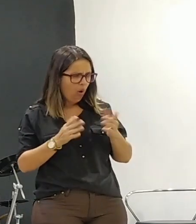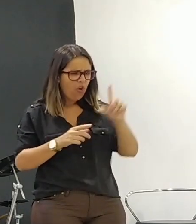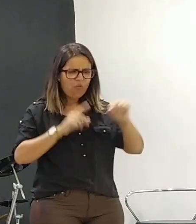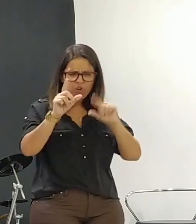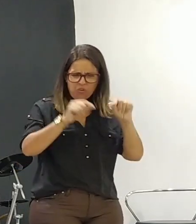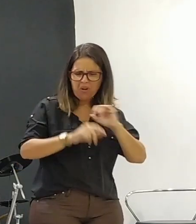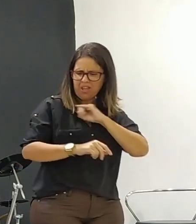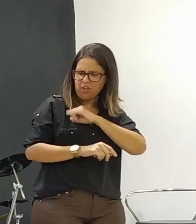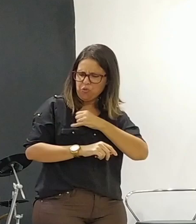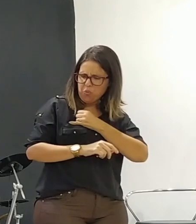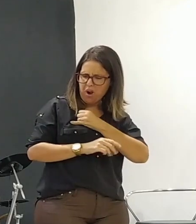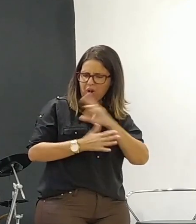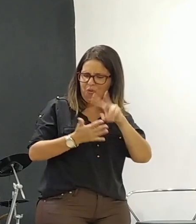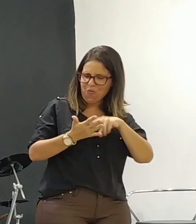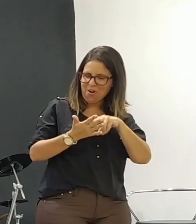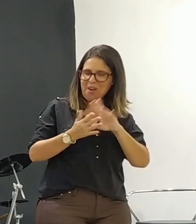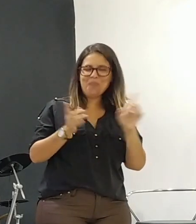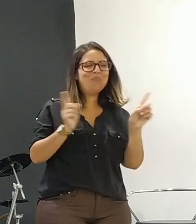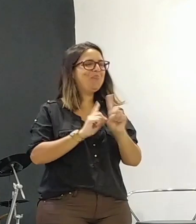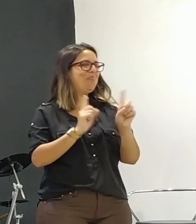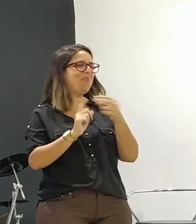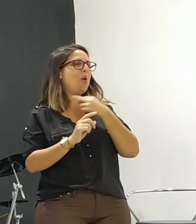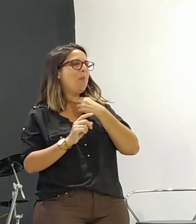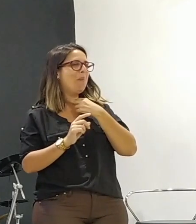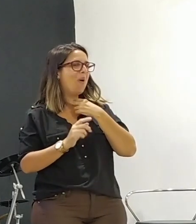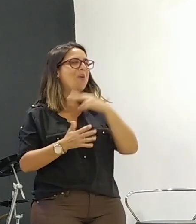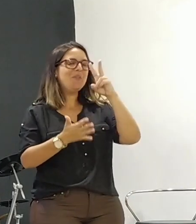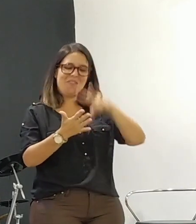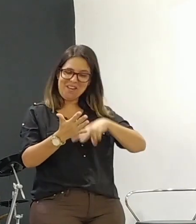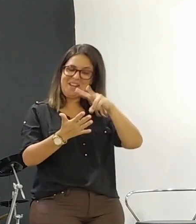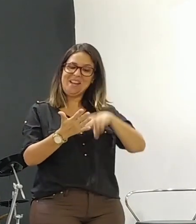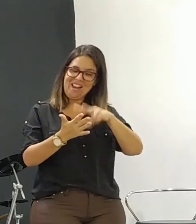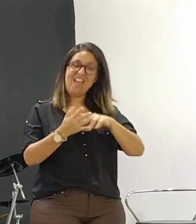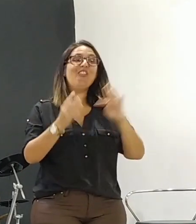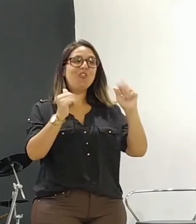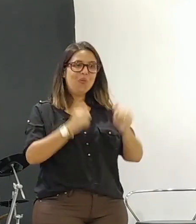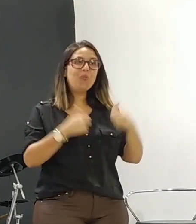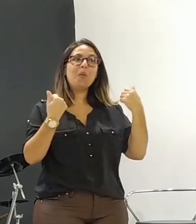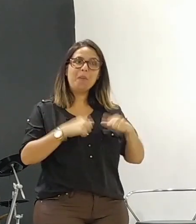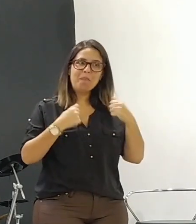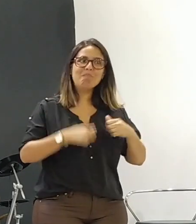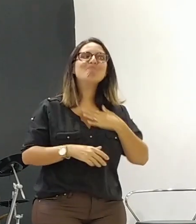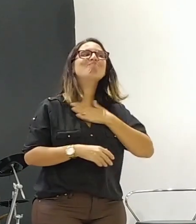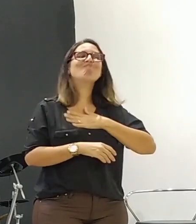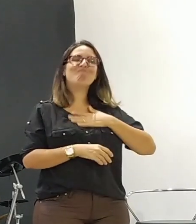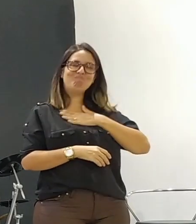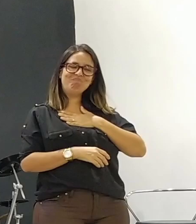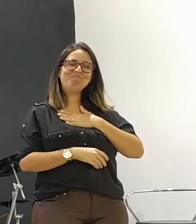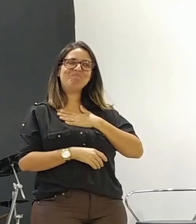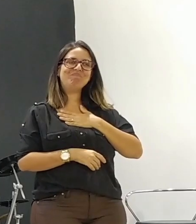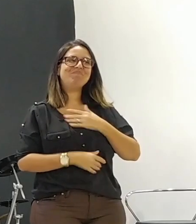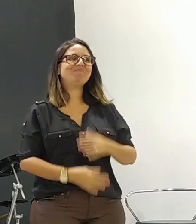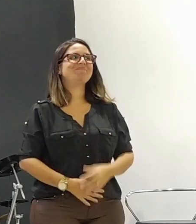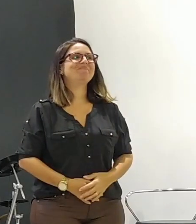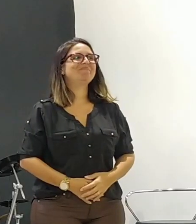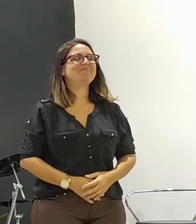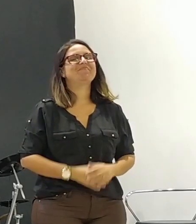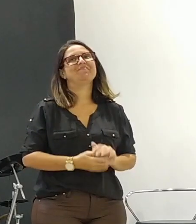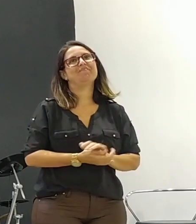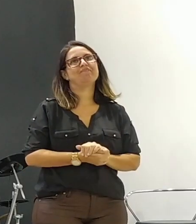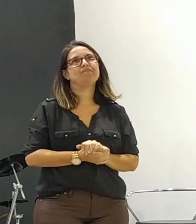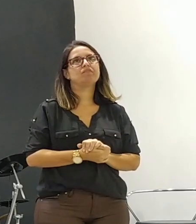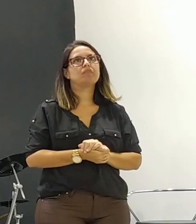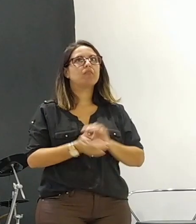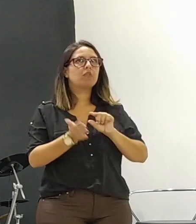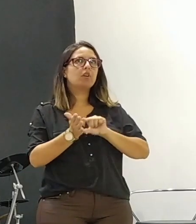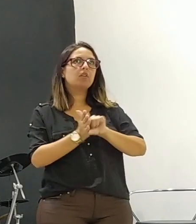né? É light, irmão. Tem que comer tudo, né? E tem que gostar, amém? Tem que gostar. Coma do cordeiro todo. Aí diz